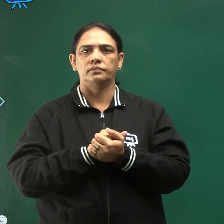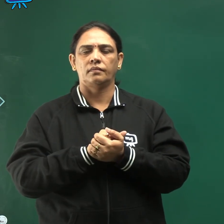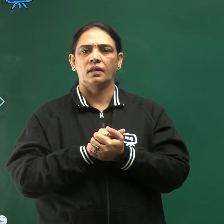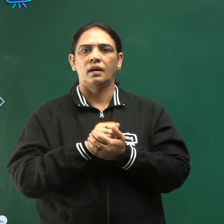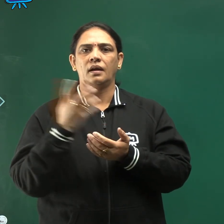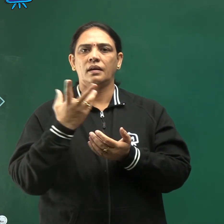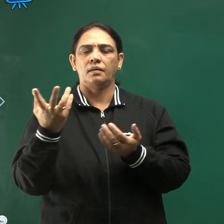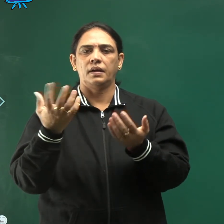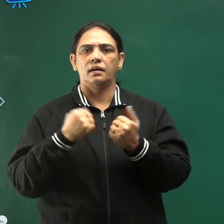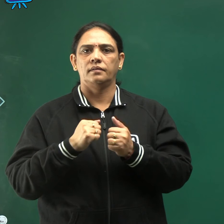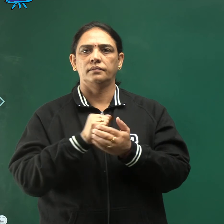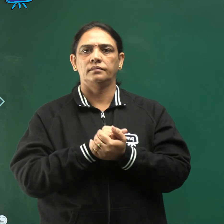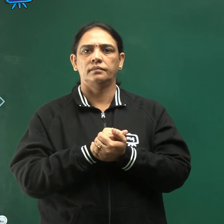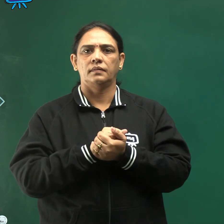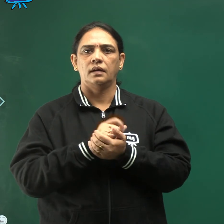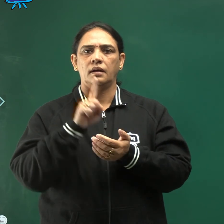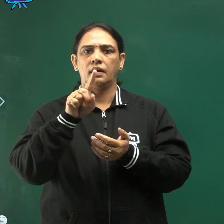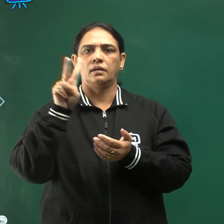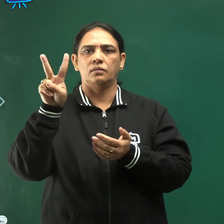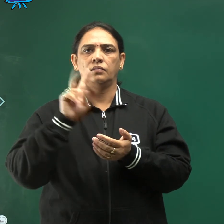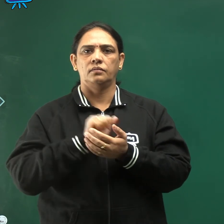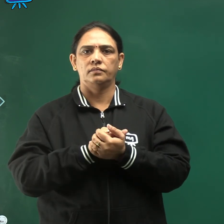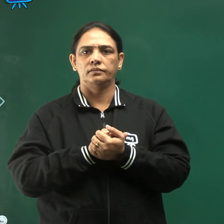क्या मिला? 12।